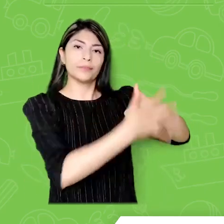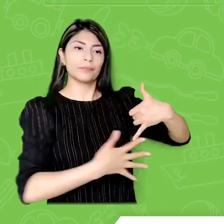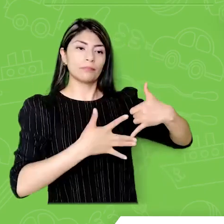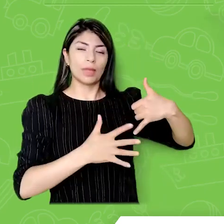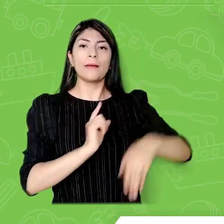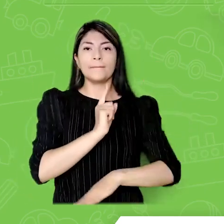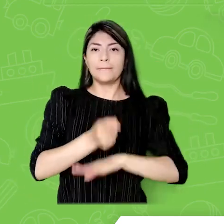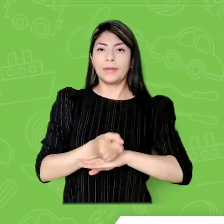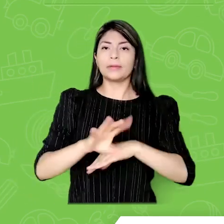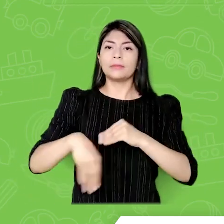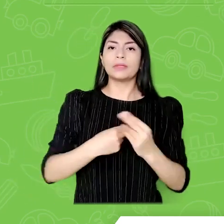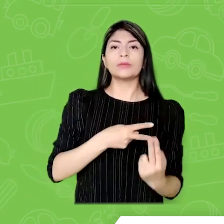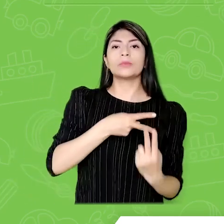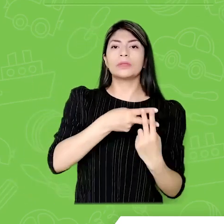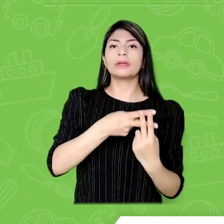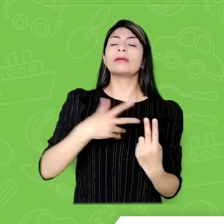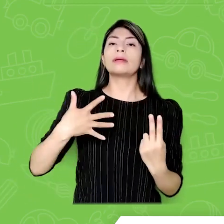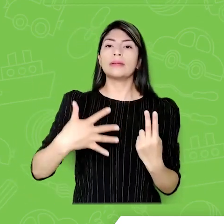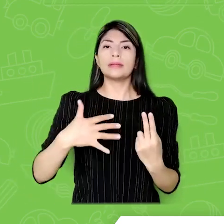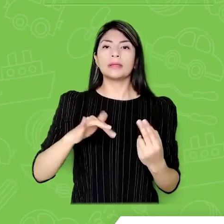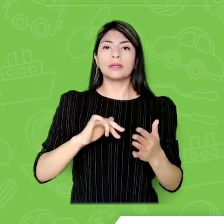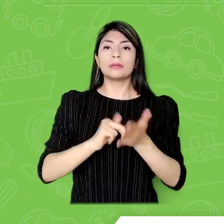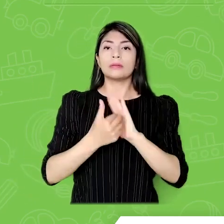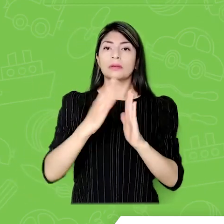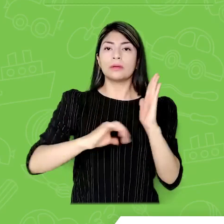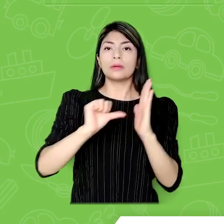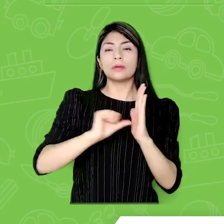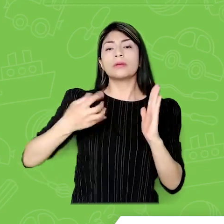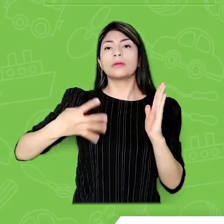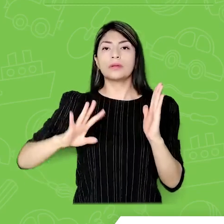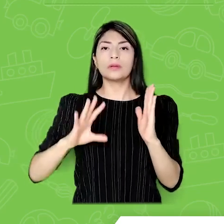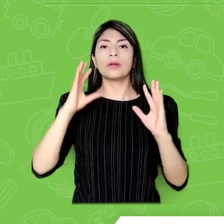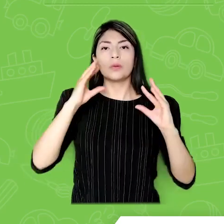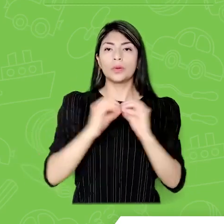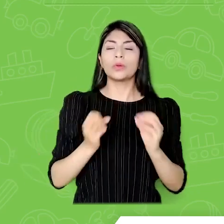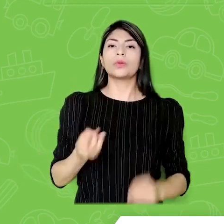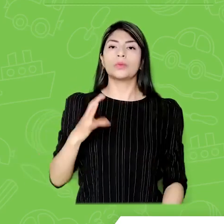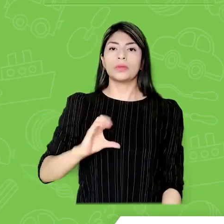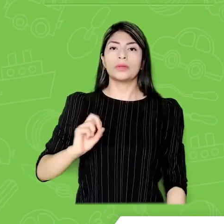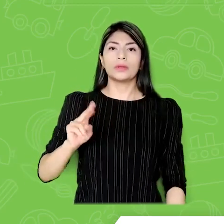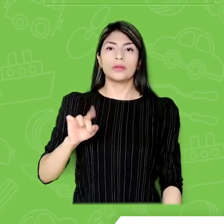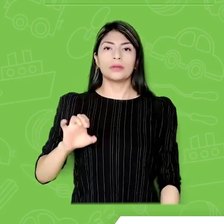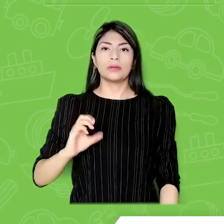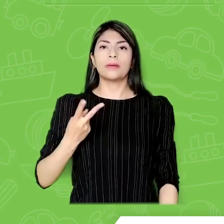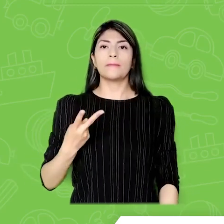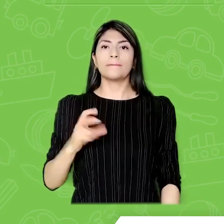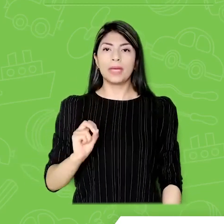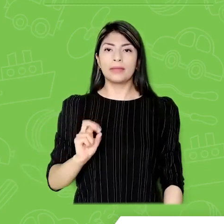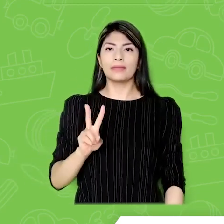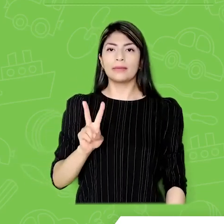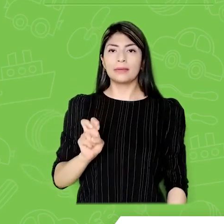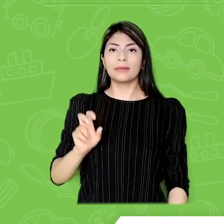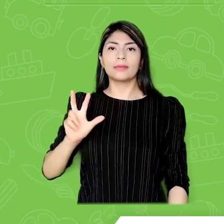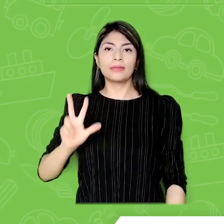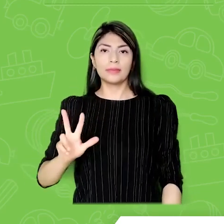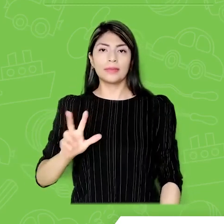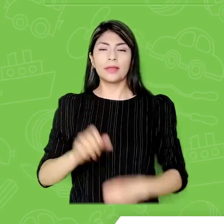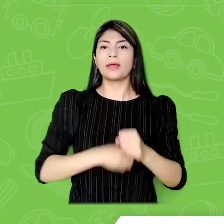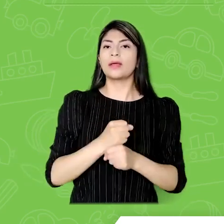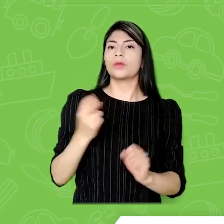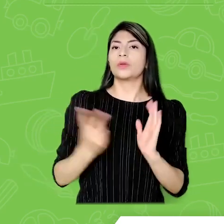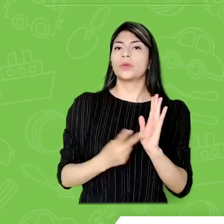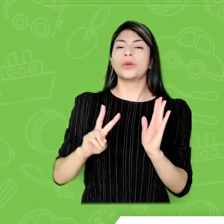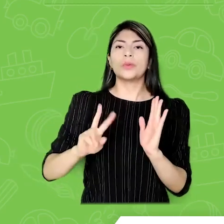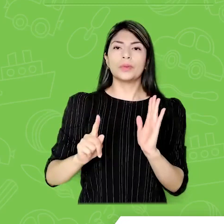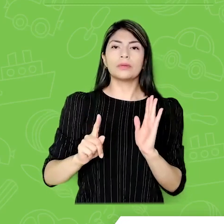artículo 14 del Acuerdo número CNSC 2073 de 2021, asigna a los despachos de